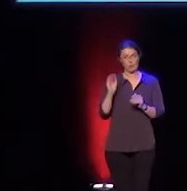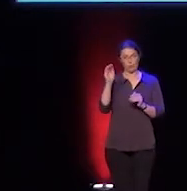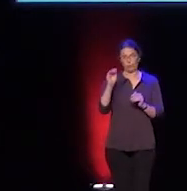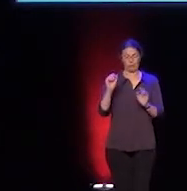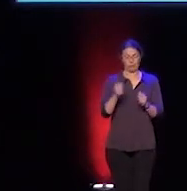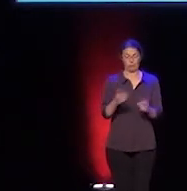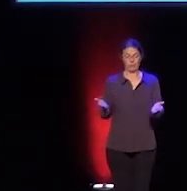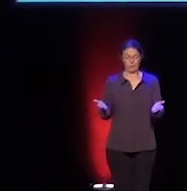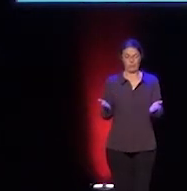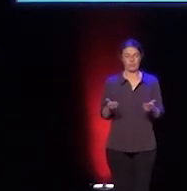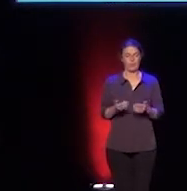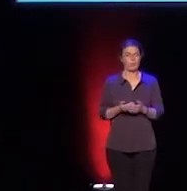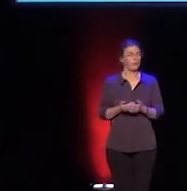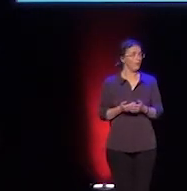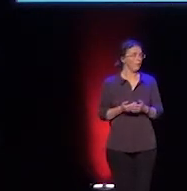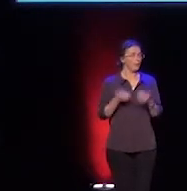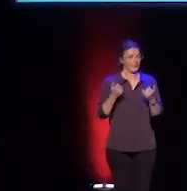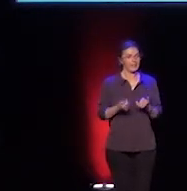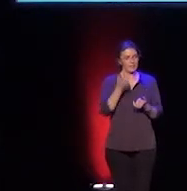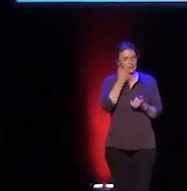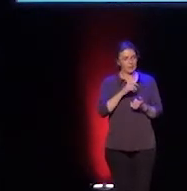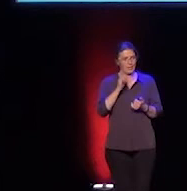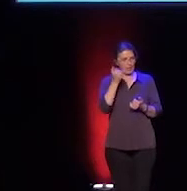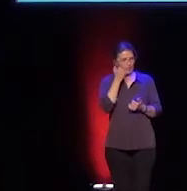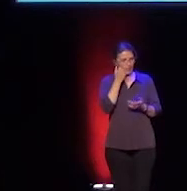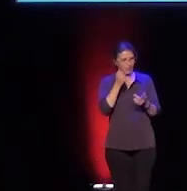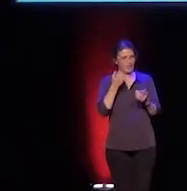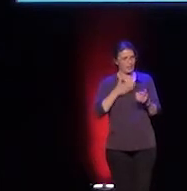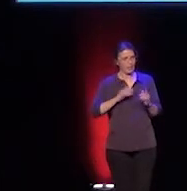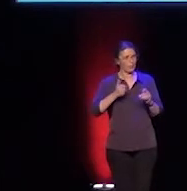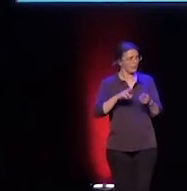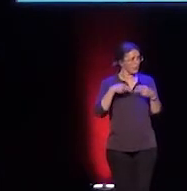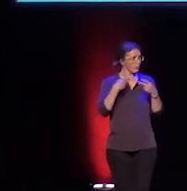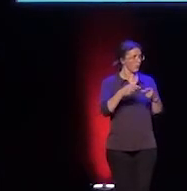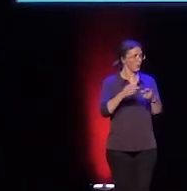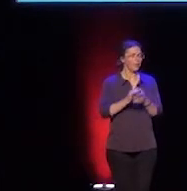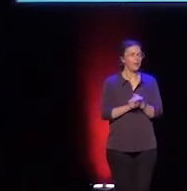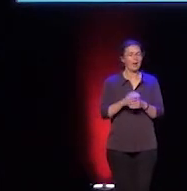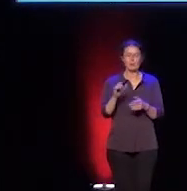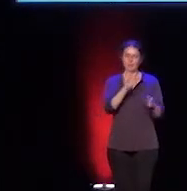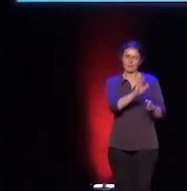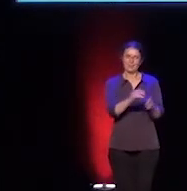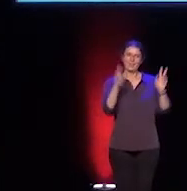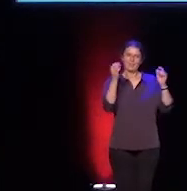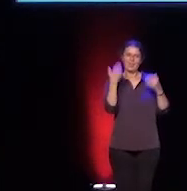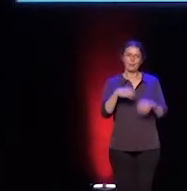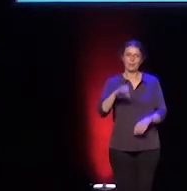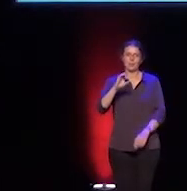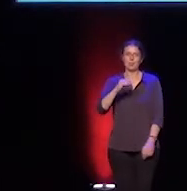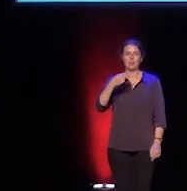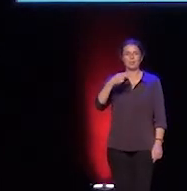nicht. Und da komme ich, lieber Herr Bauer, gerne noch einmal auf Ihr Churchill-Zitat zurück und